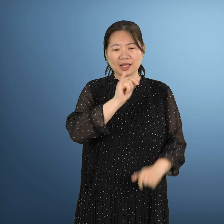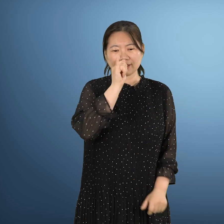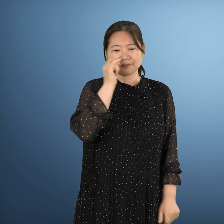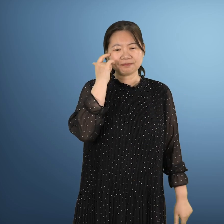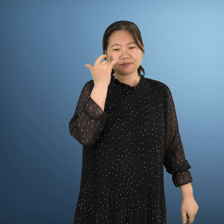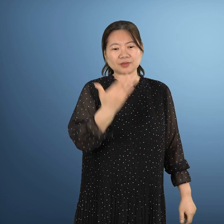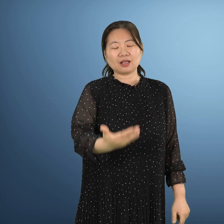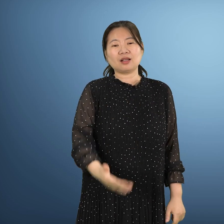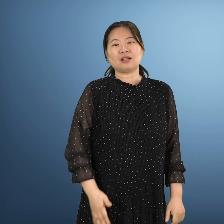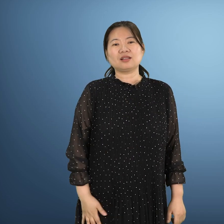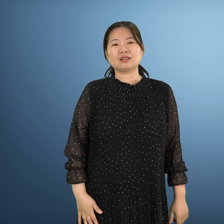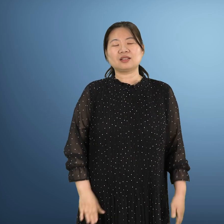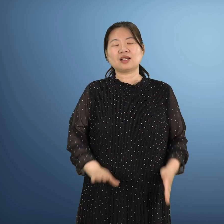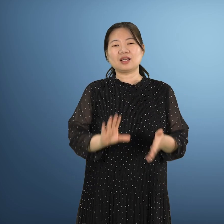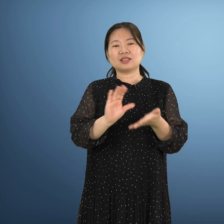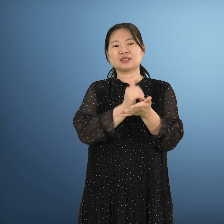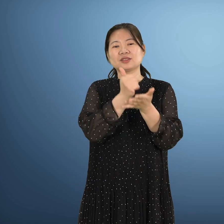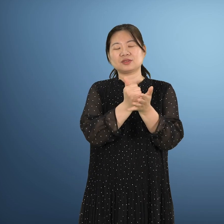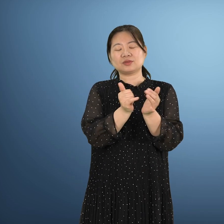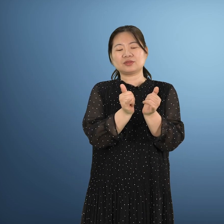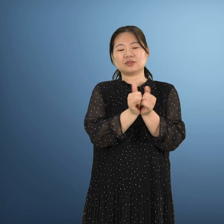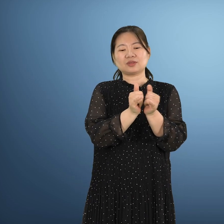드렸어요? 그리스도는 거예요.